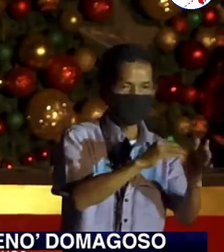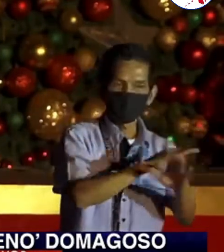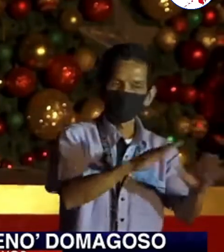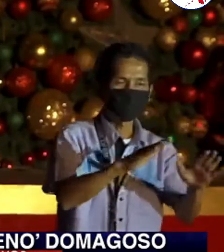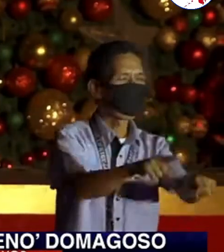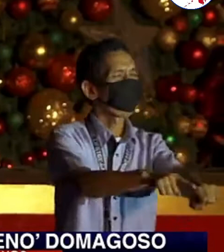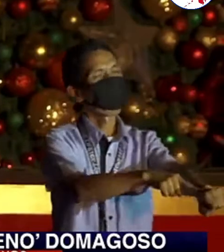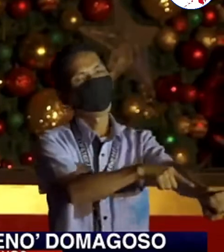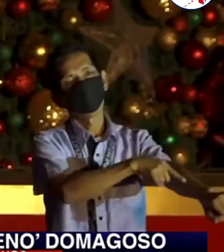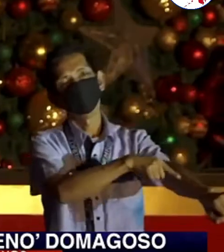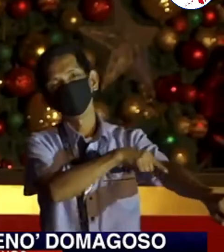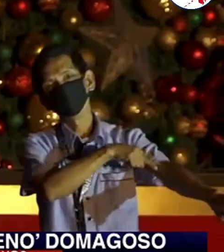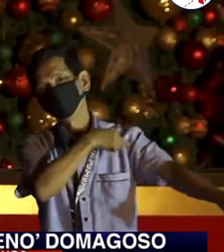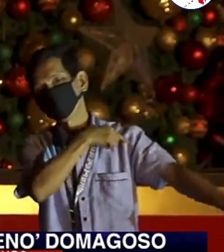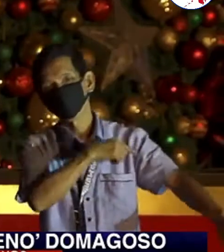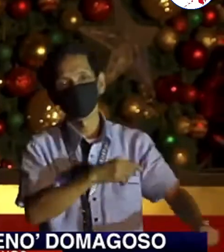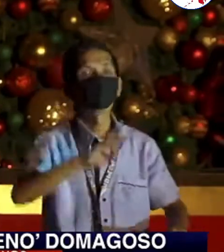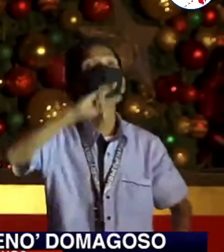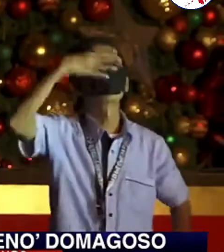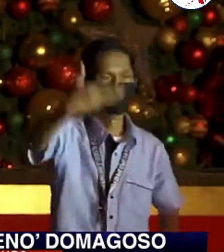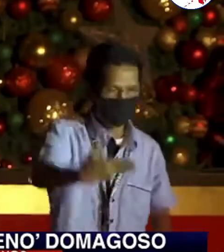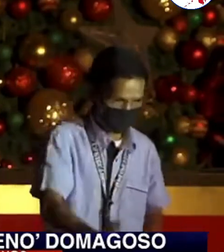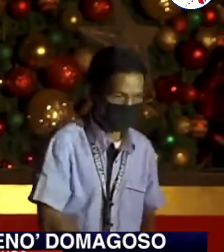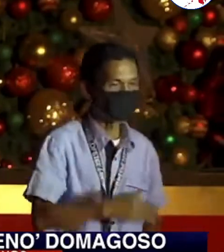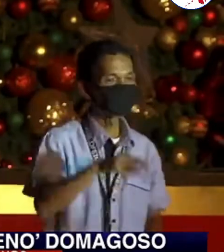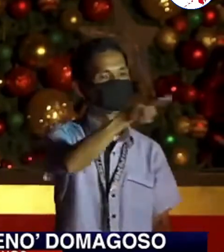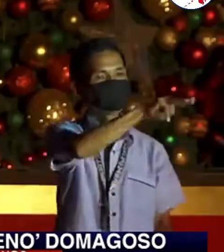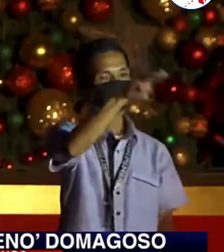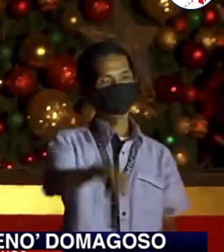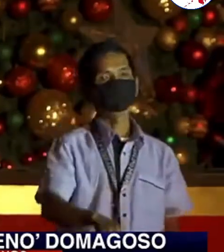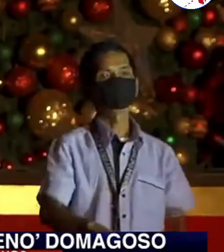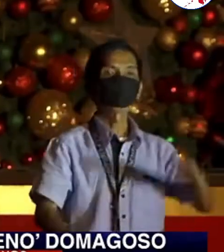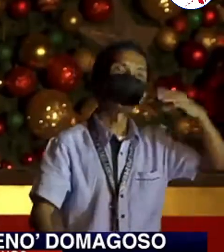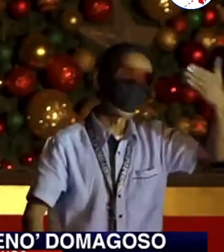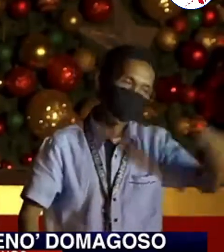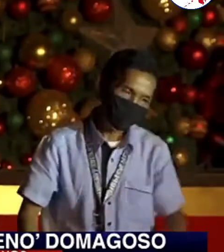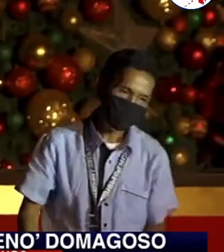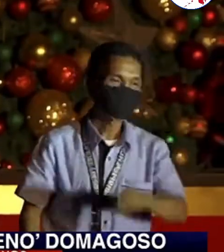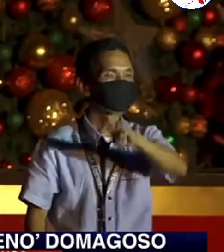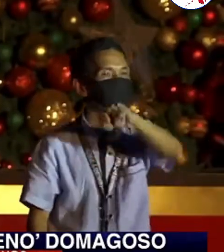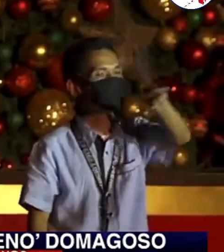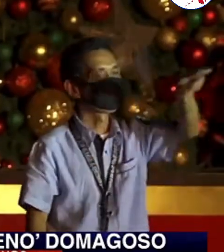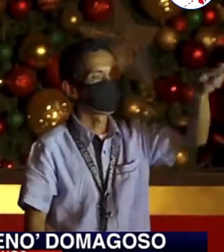pong pakahabaan. Welcome po kayo sa Maynila.